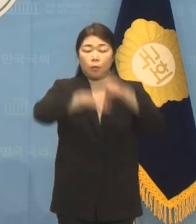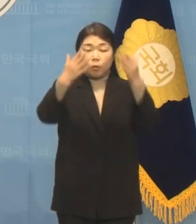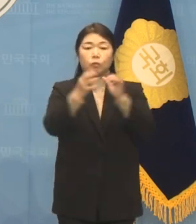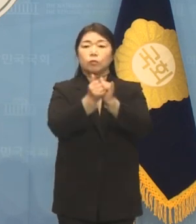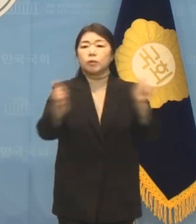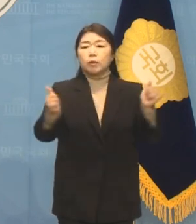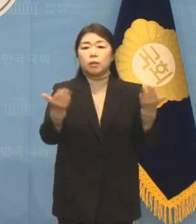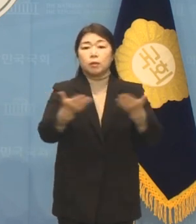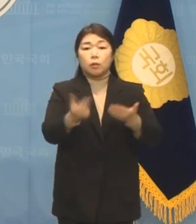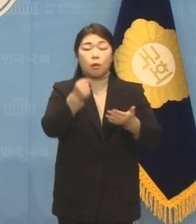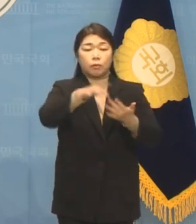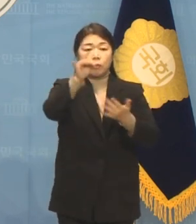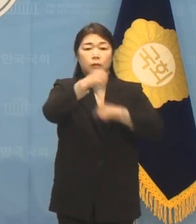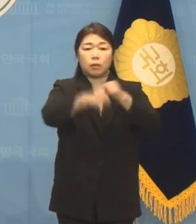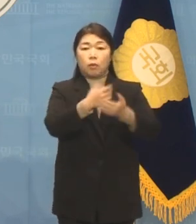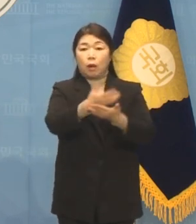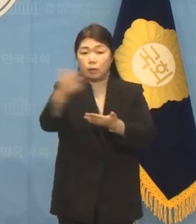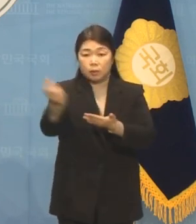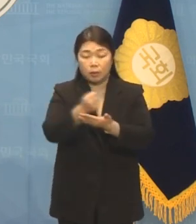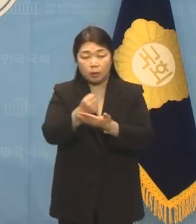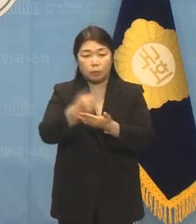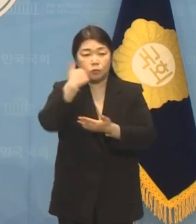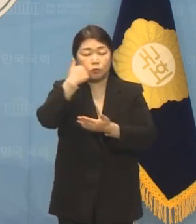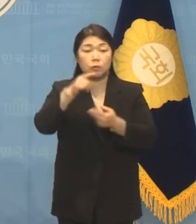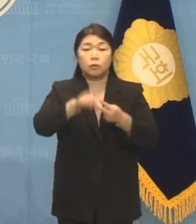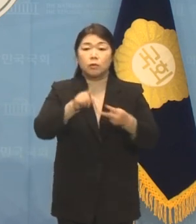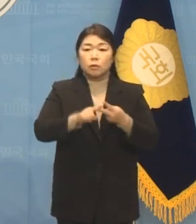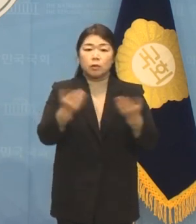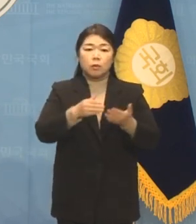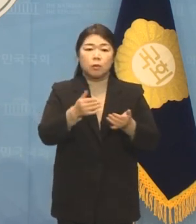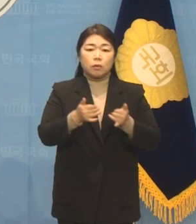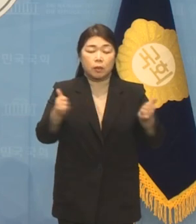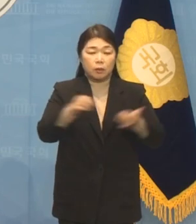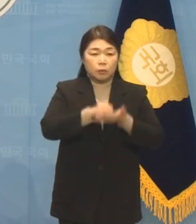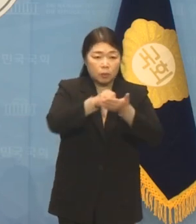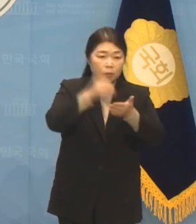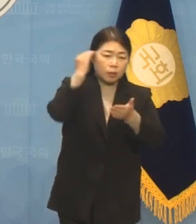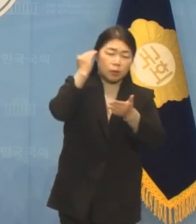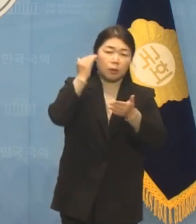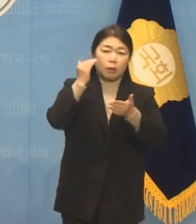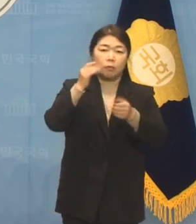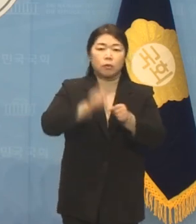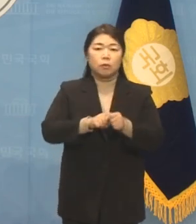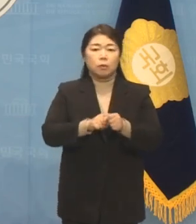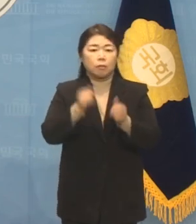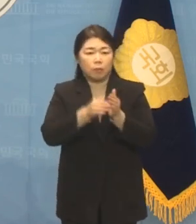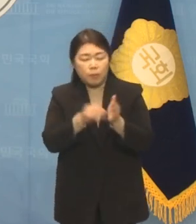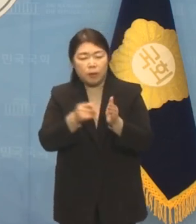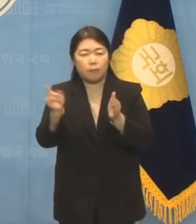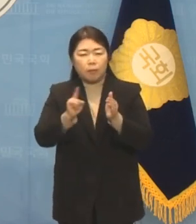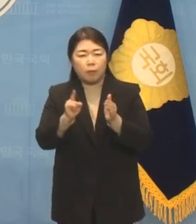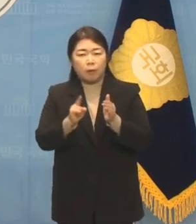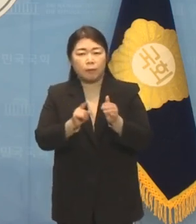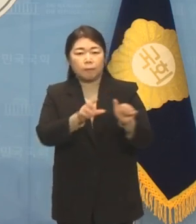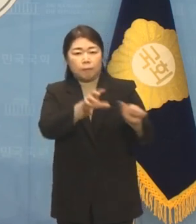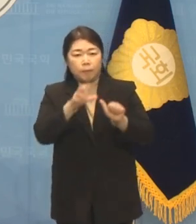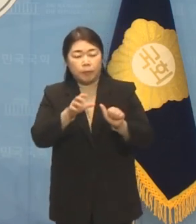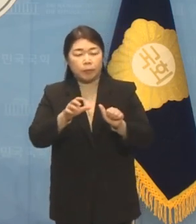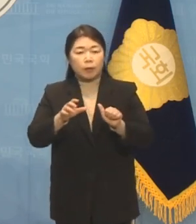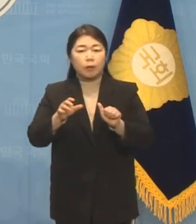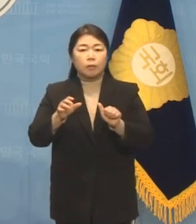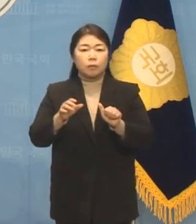헌법 제15조와 누구든지 근로자의 취업을 방해할 목적으로 비밀 기호 또는 명부를